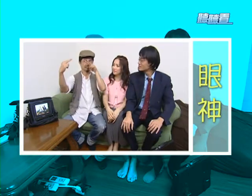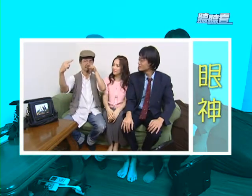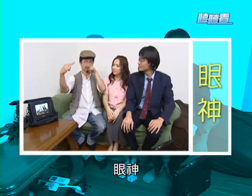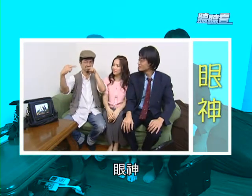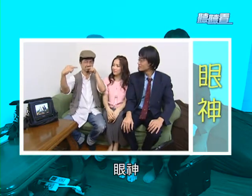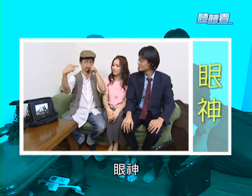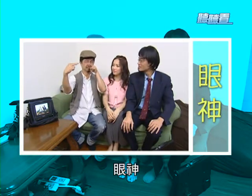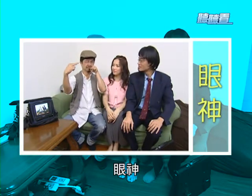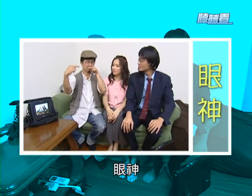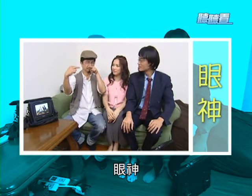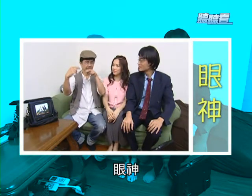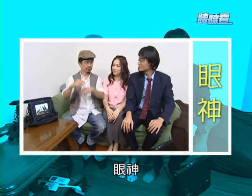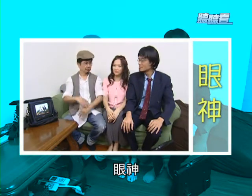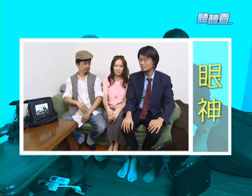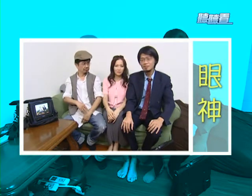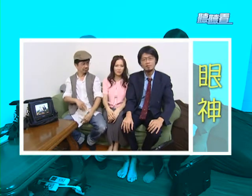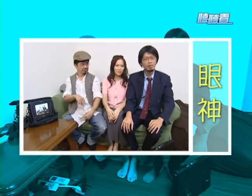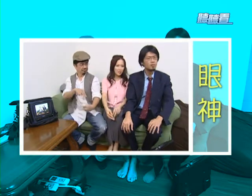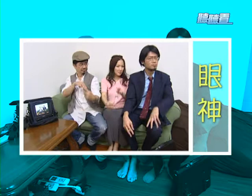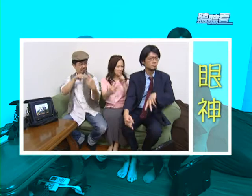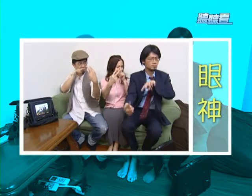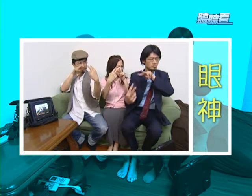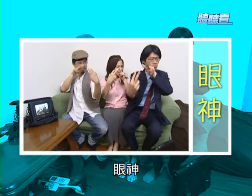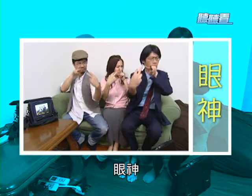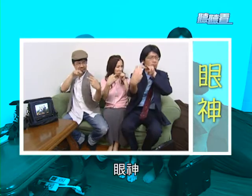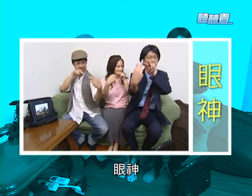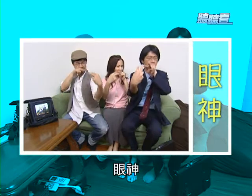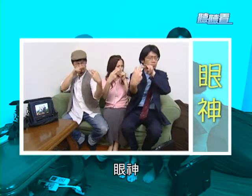眼神， 眼神，眼神